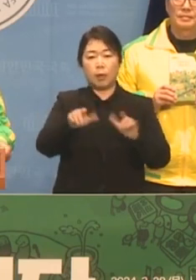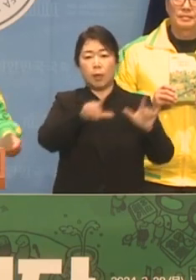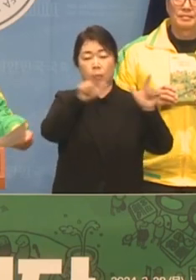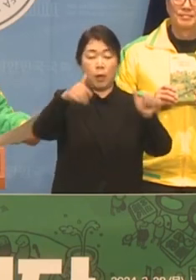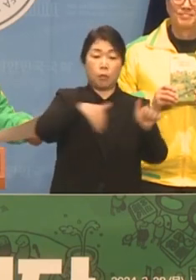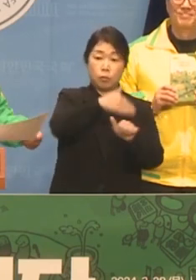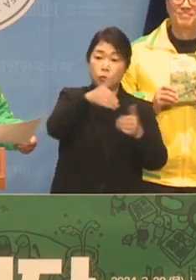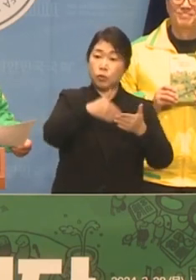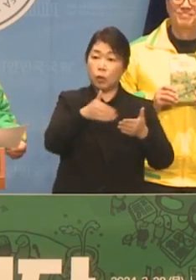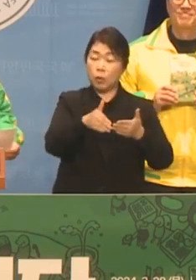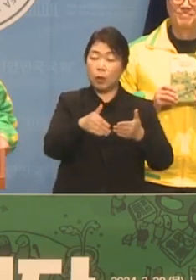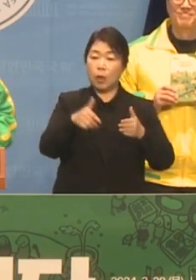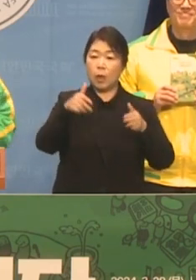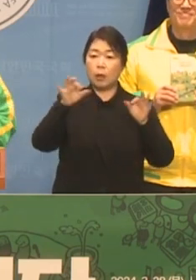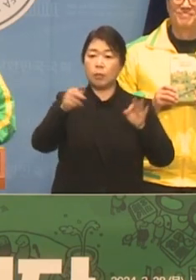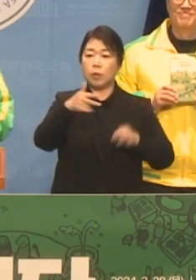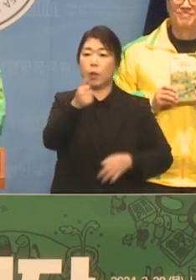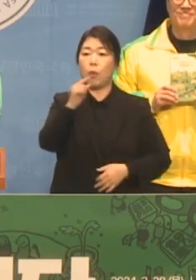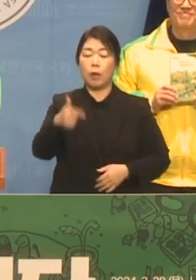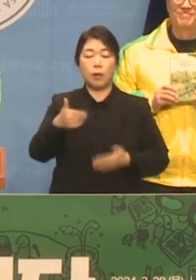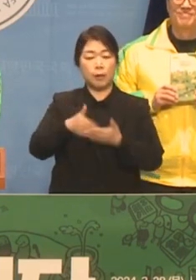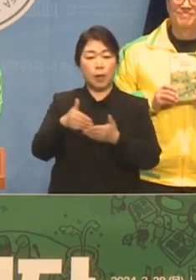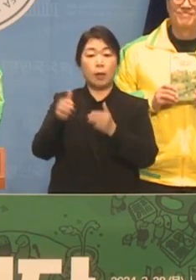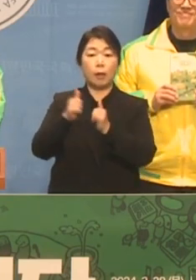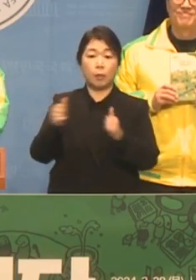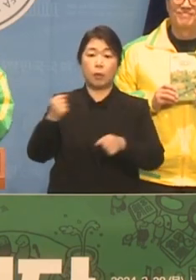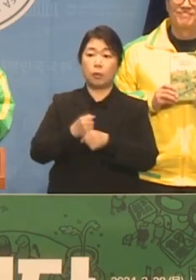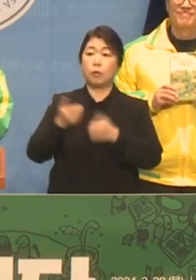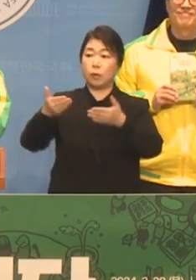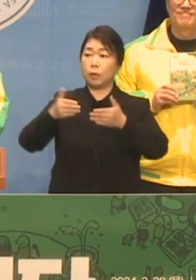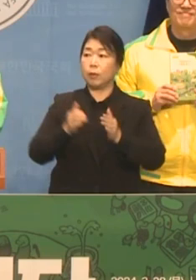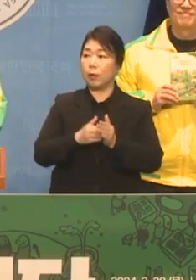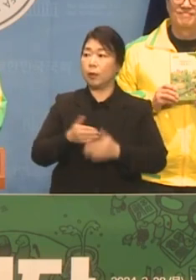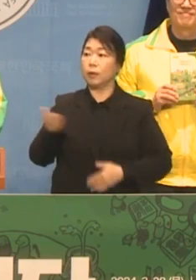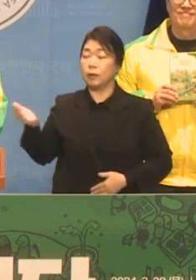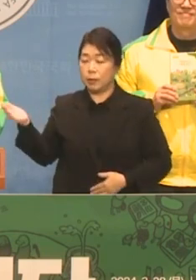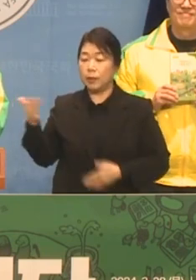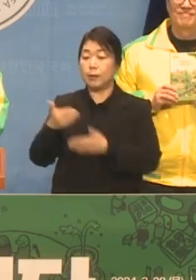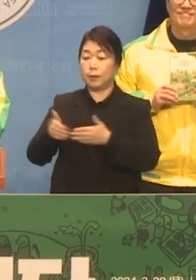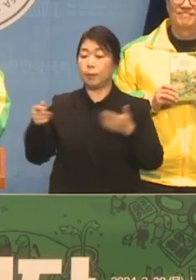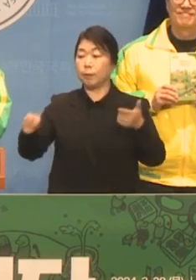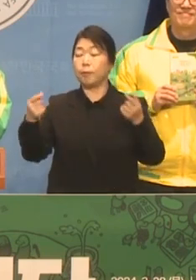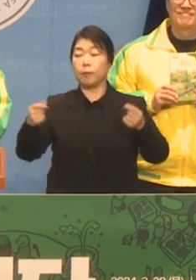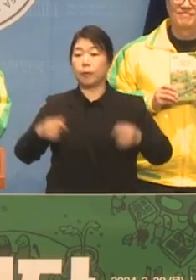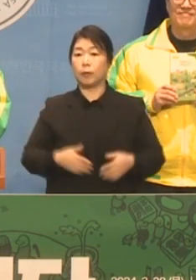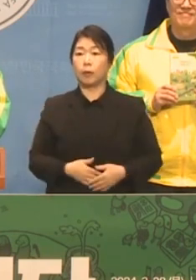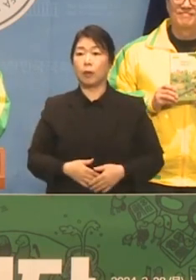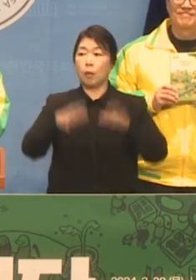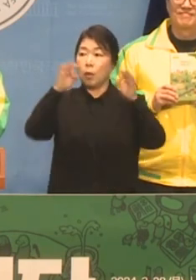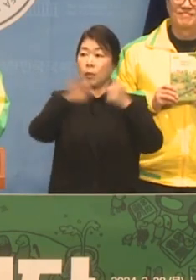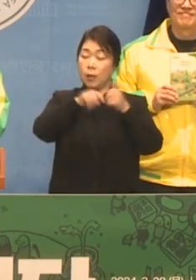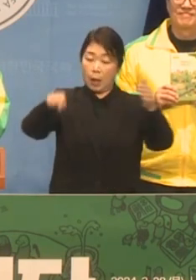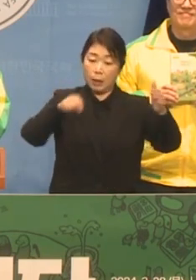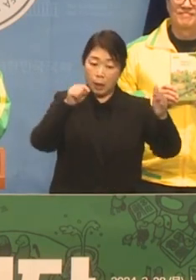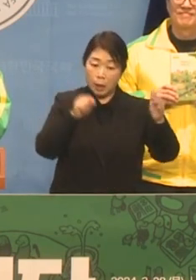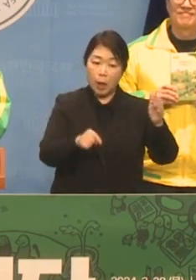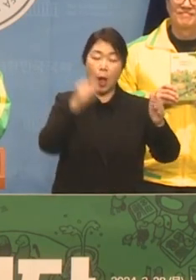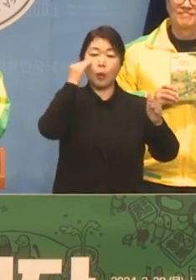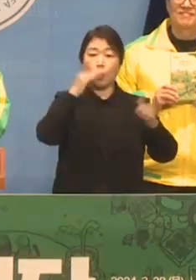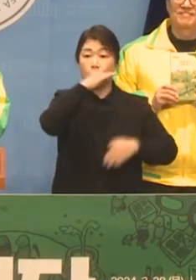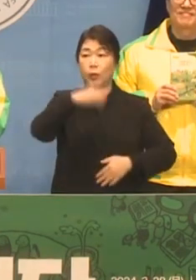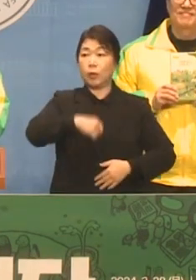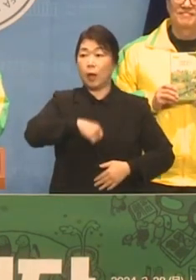풍경은 김지환 작가님께서 그려 주셨습니다 여기 보이시는요 그림이 그렇습니다 보시면이 안에 녹색